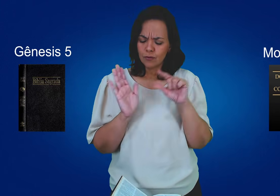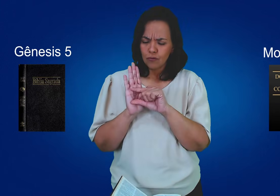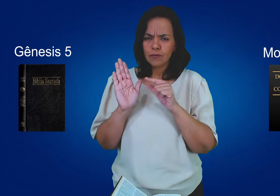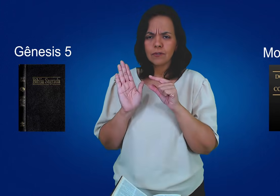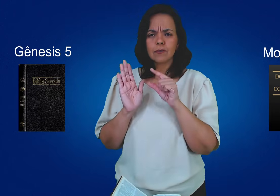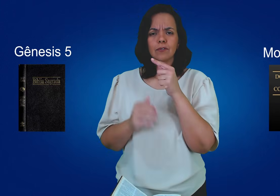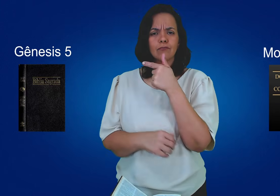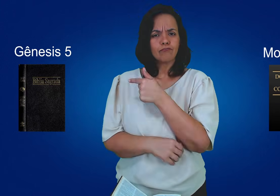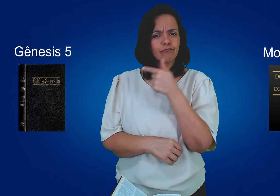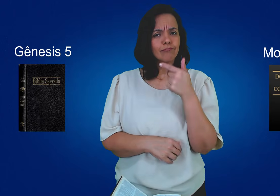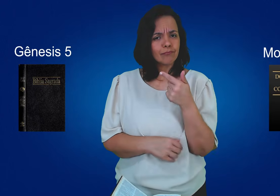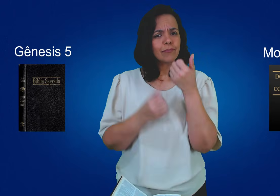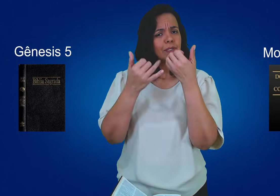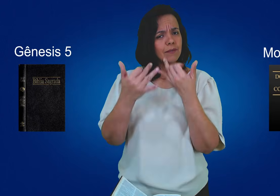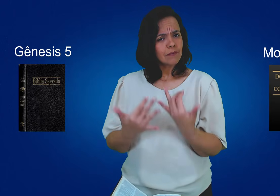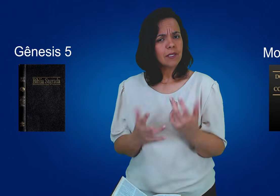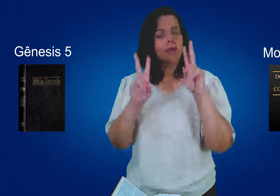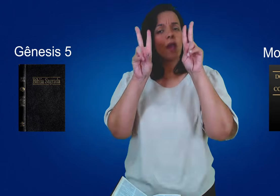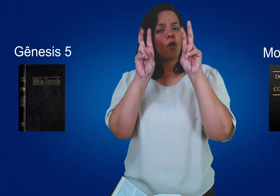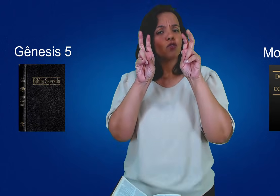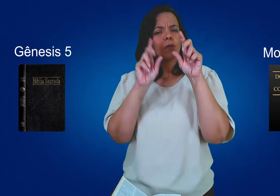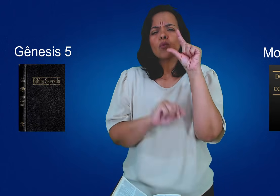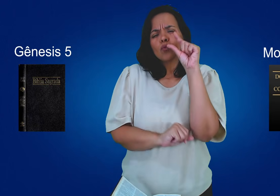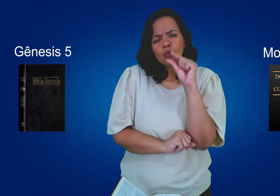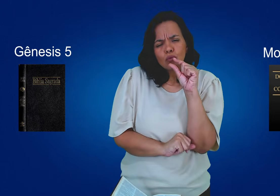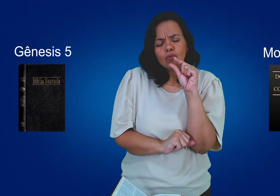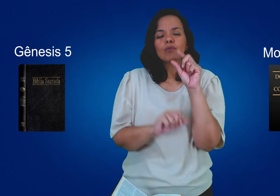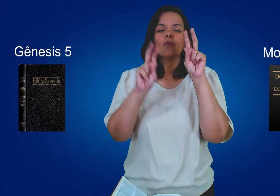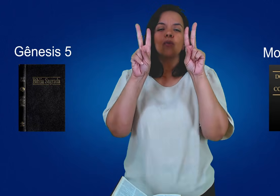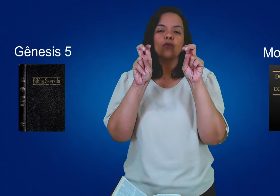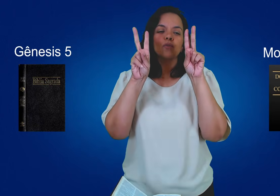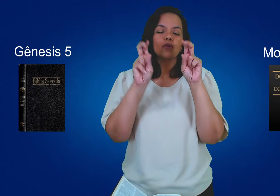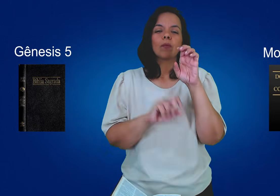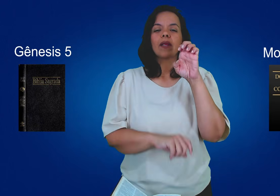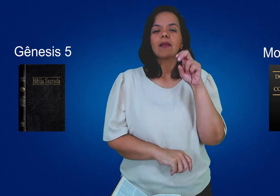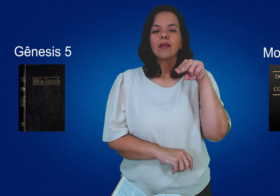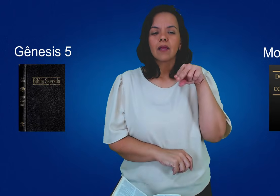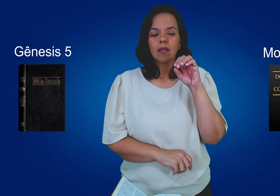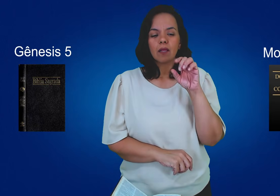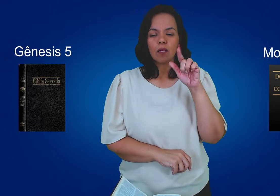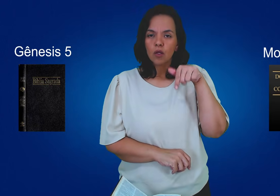E tem um versículo aqui, no versículo 22, e ela diz o quê?